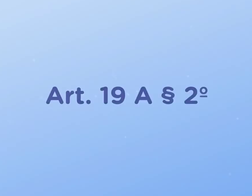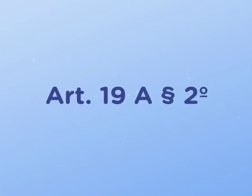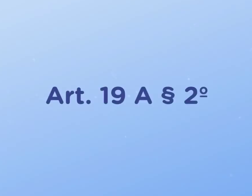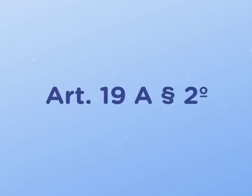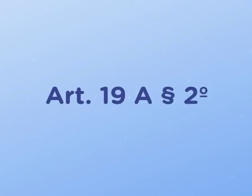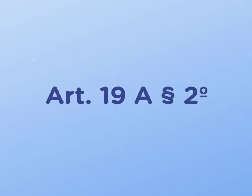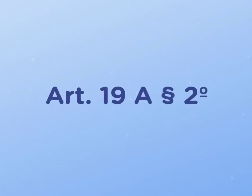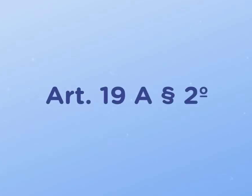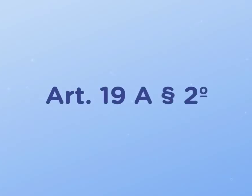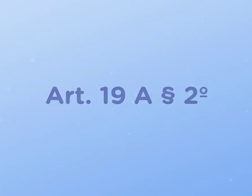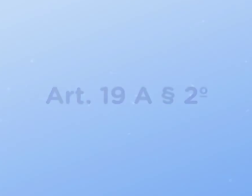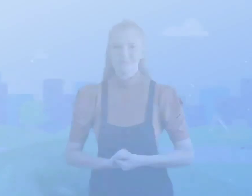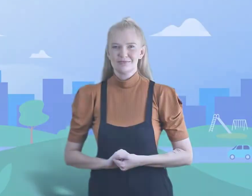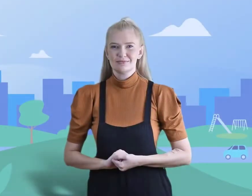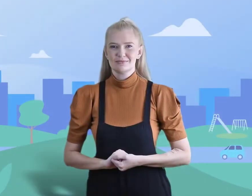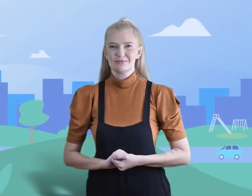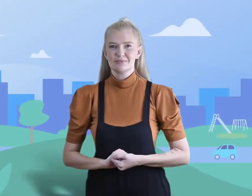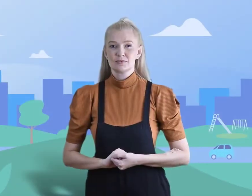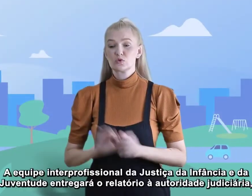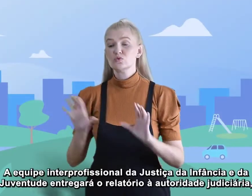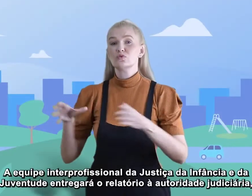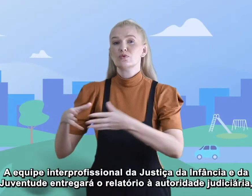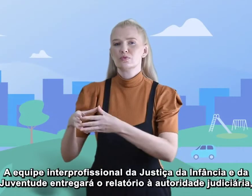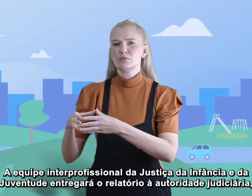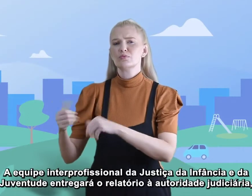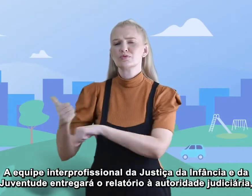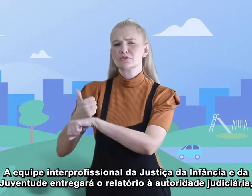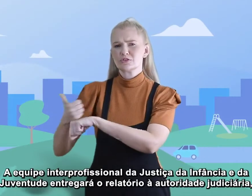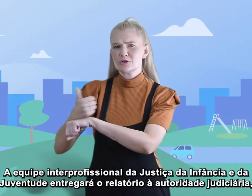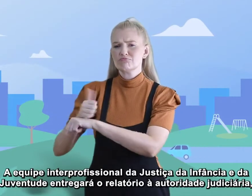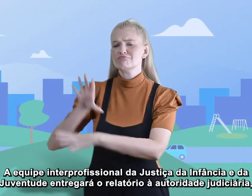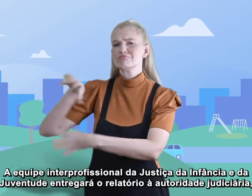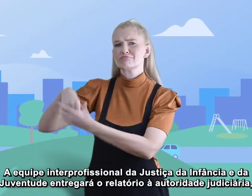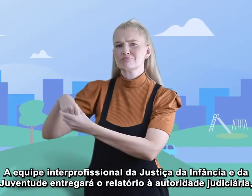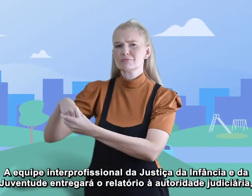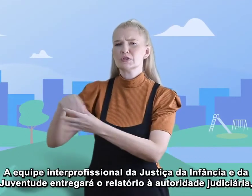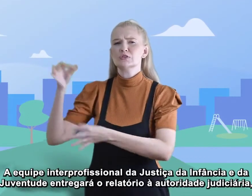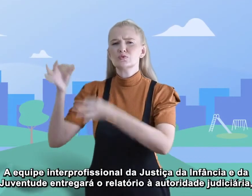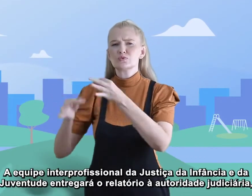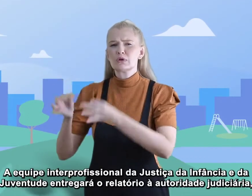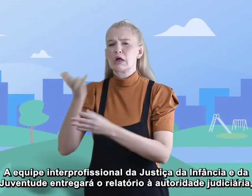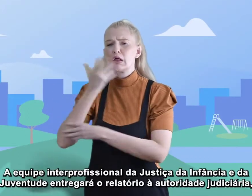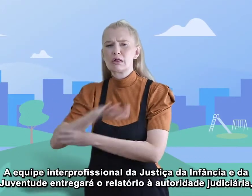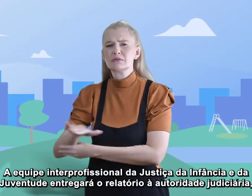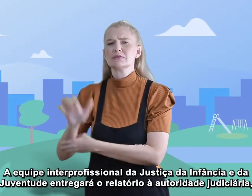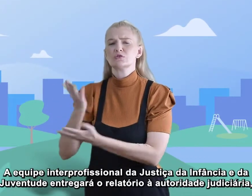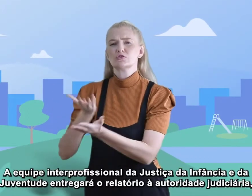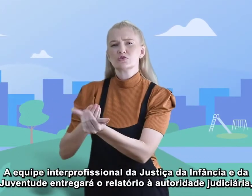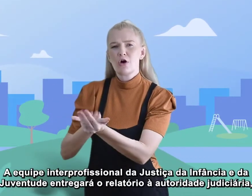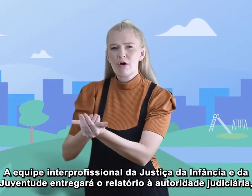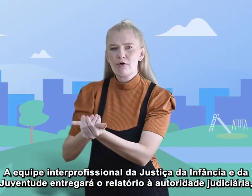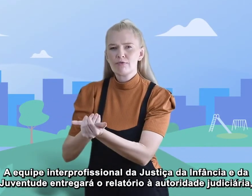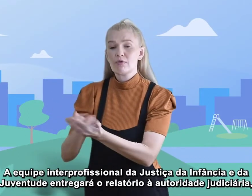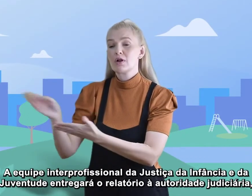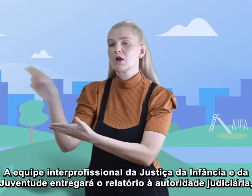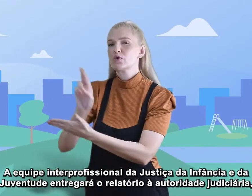Artigo 19-A, parágrafo 2º. A equipe interprofissional da Justiça da Infância e da Juventude entregará o